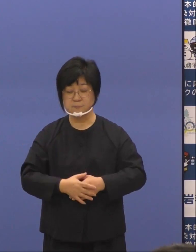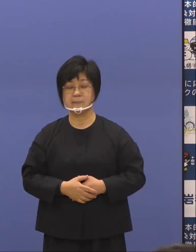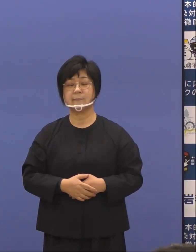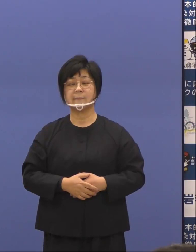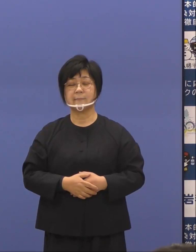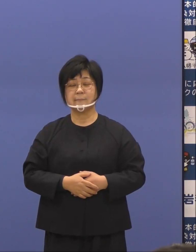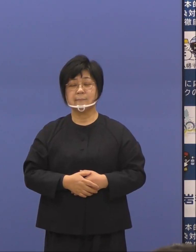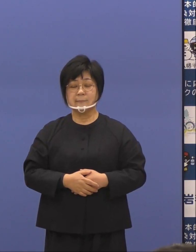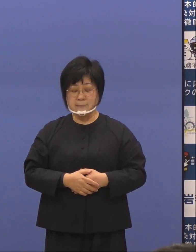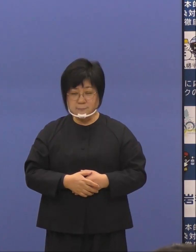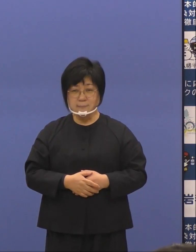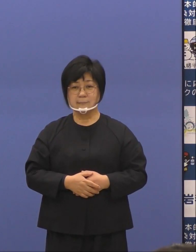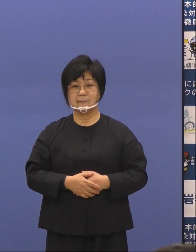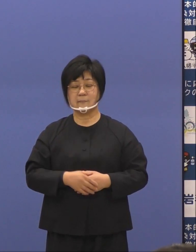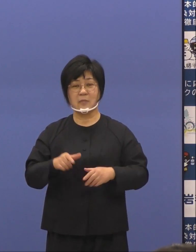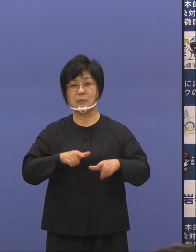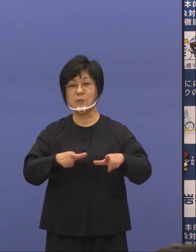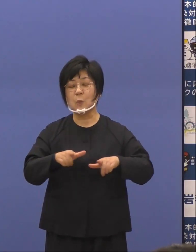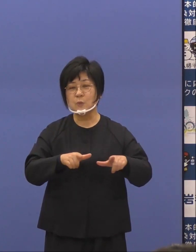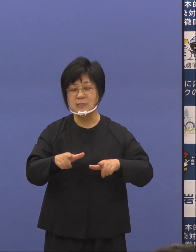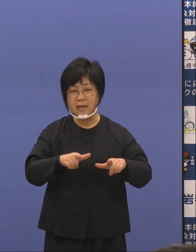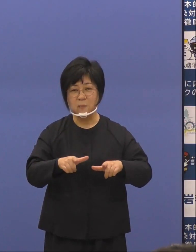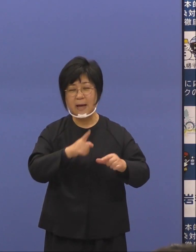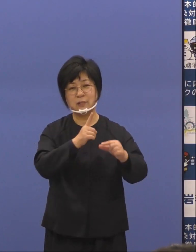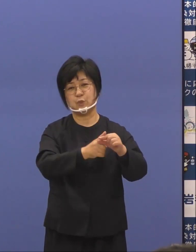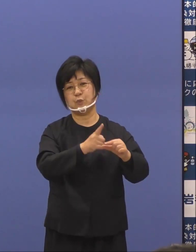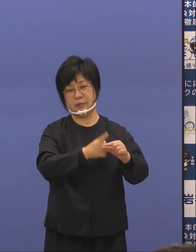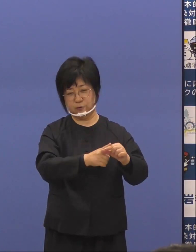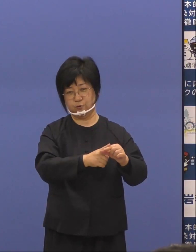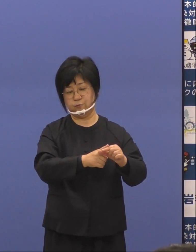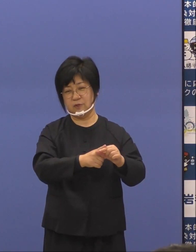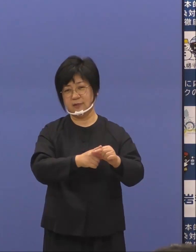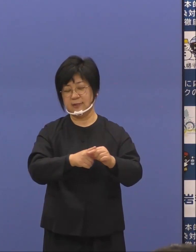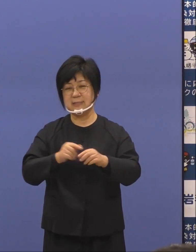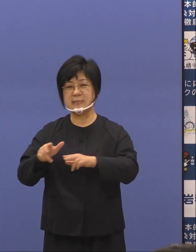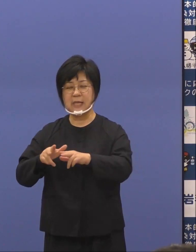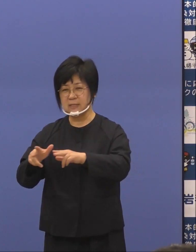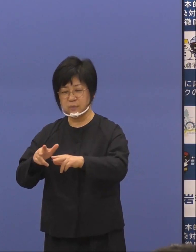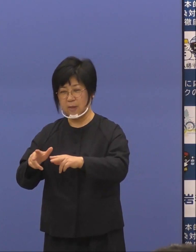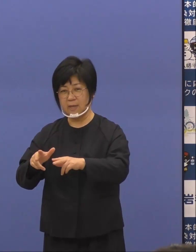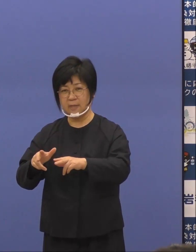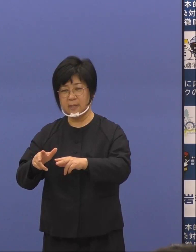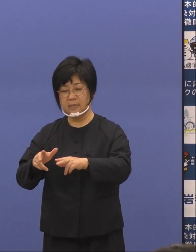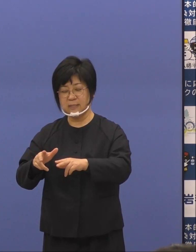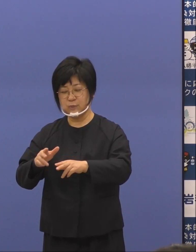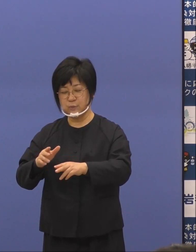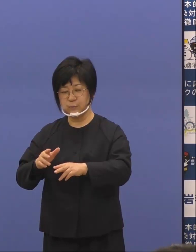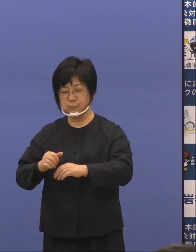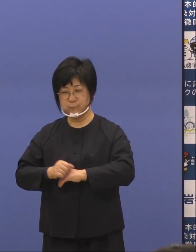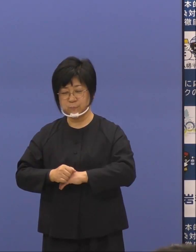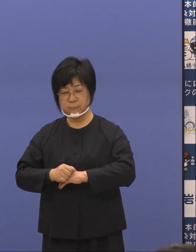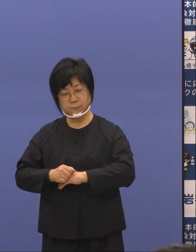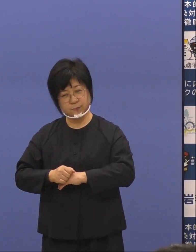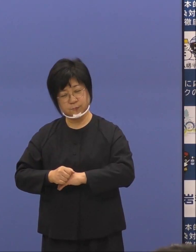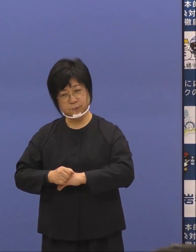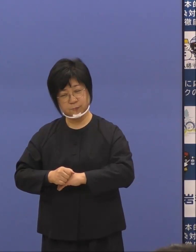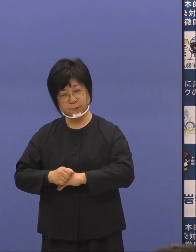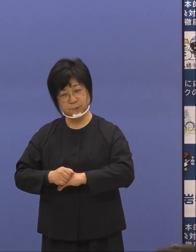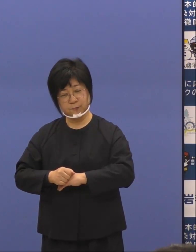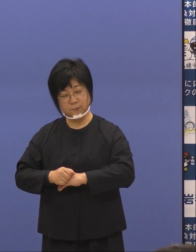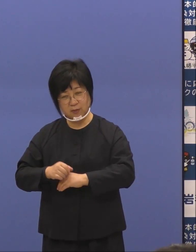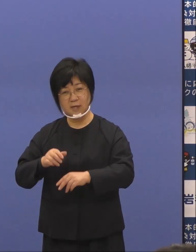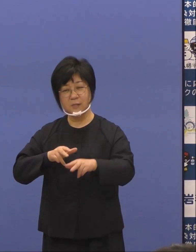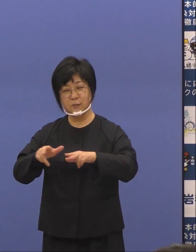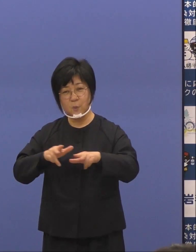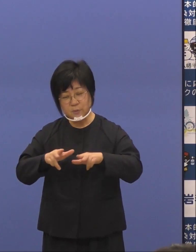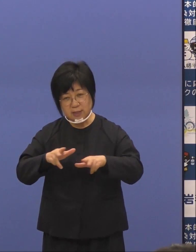行政は中立に、政治は自由にというのが民主主義の原則ですので、行政